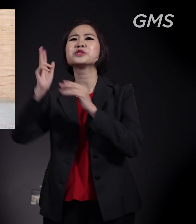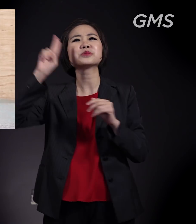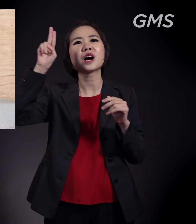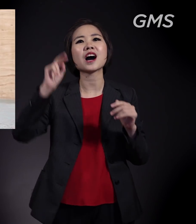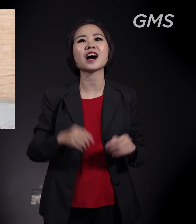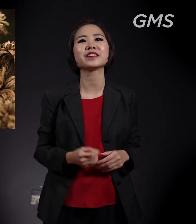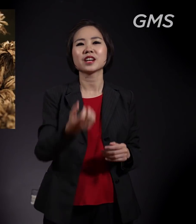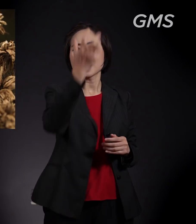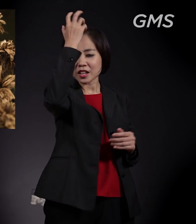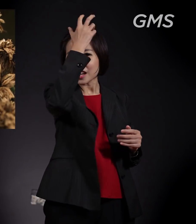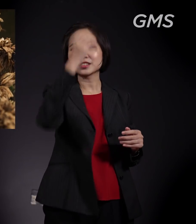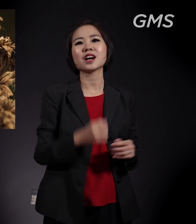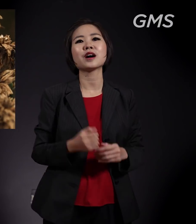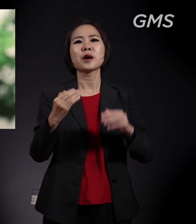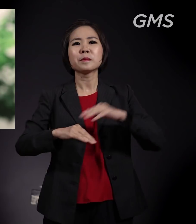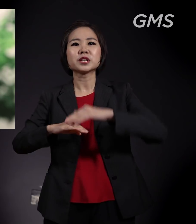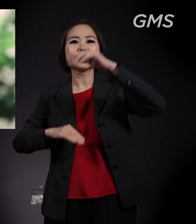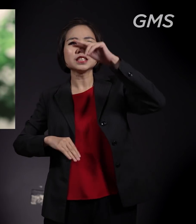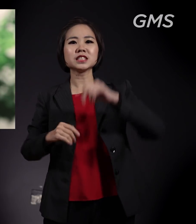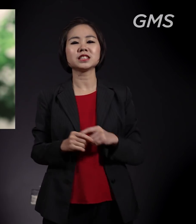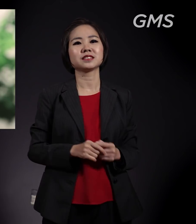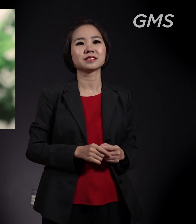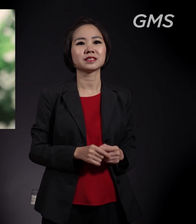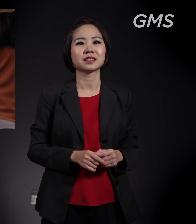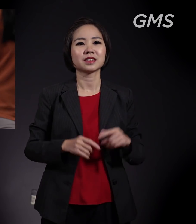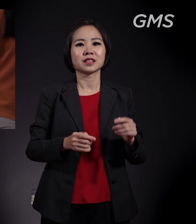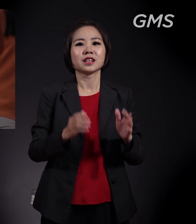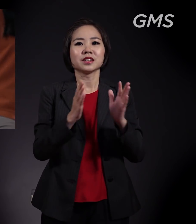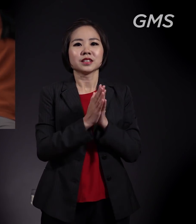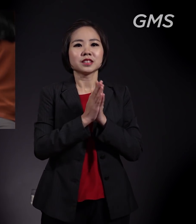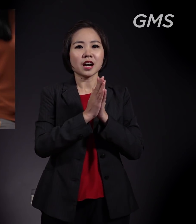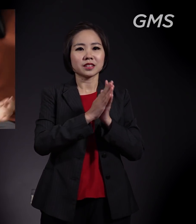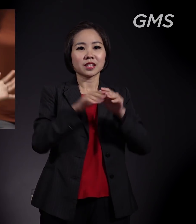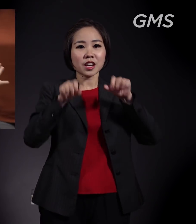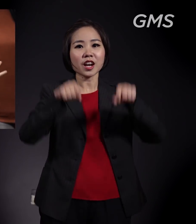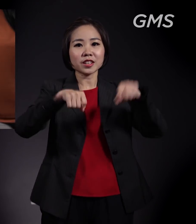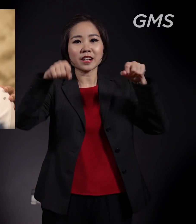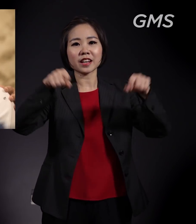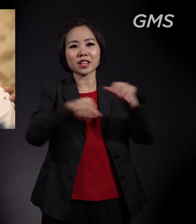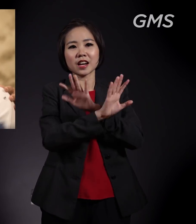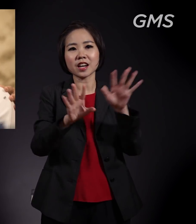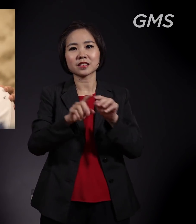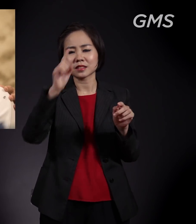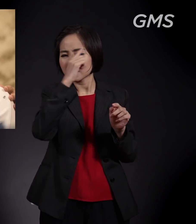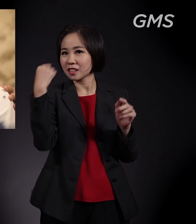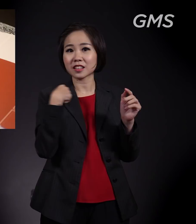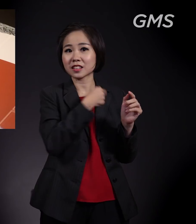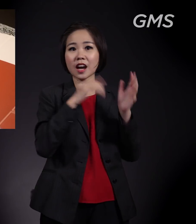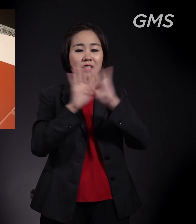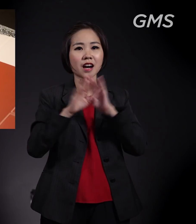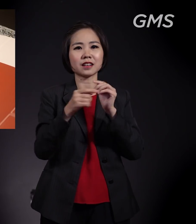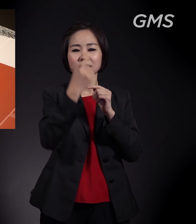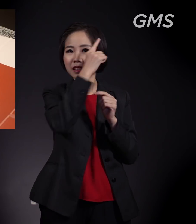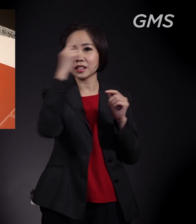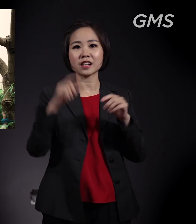di sampingmu. Waktu kita memuji seluruh kerajaan Allah dan kereta-keretanya yang tidak kelihatan berkuda dan berapi-api itu berada